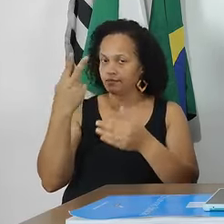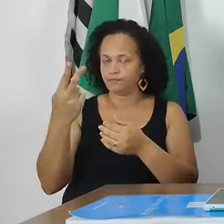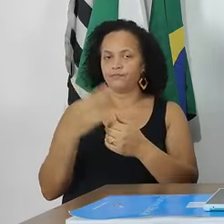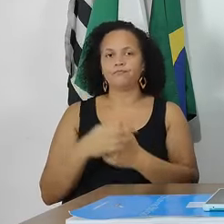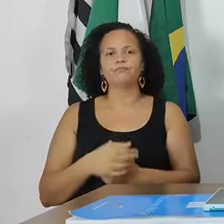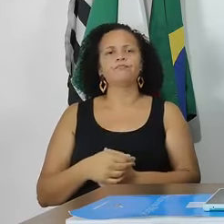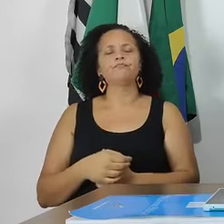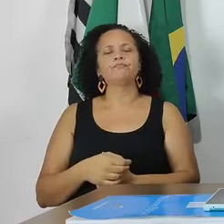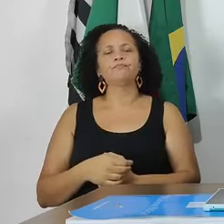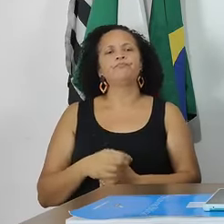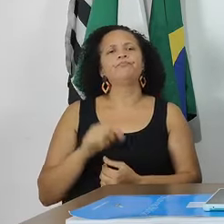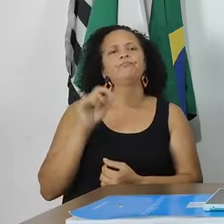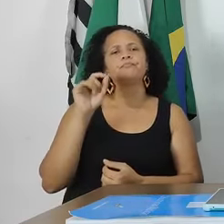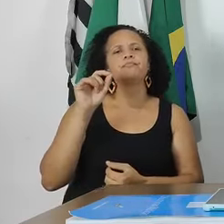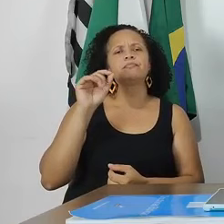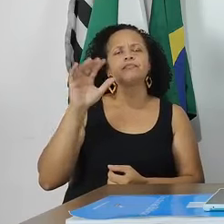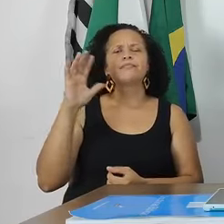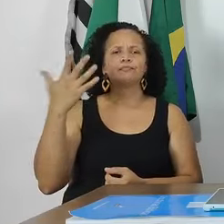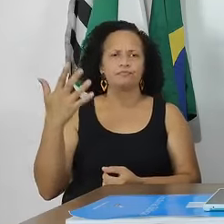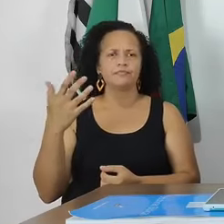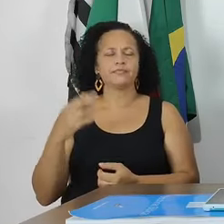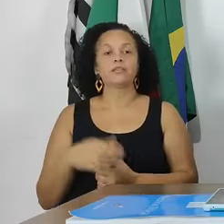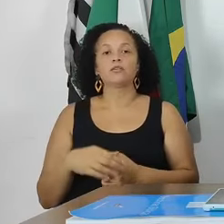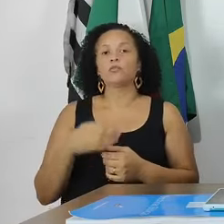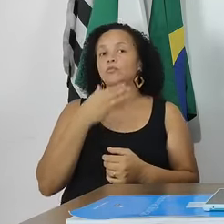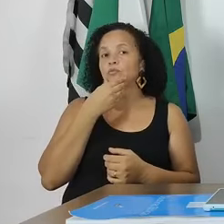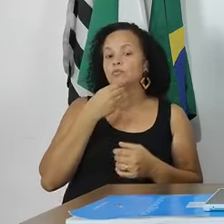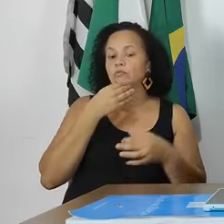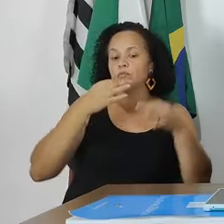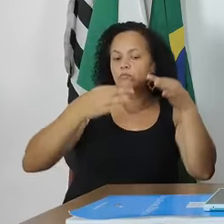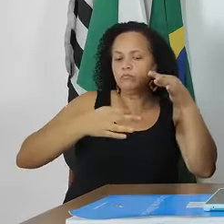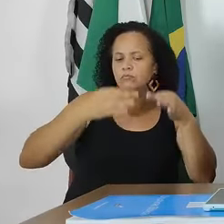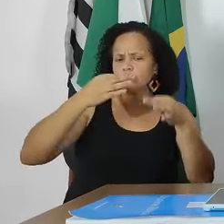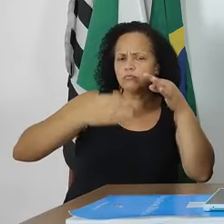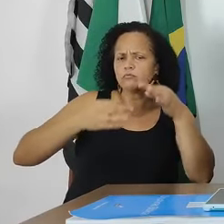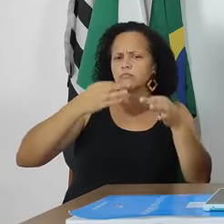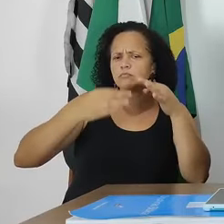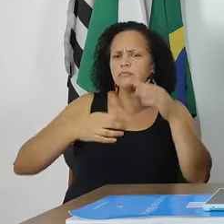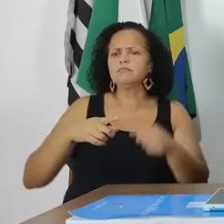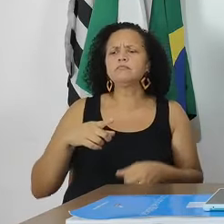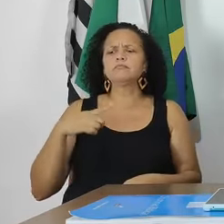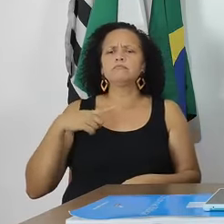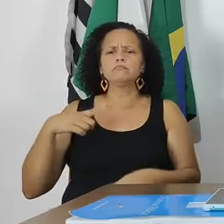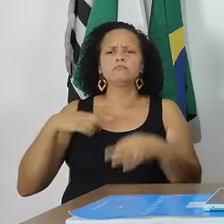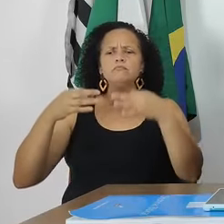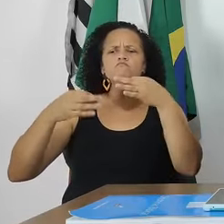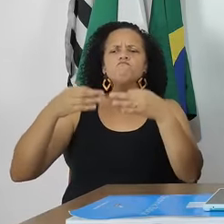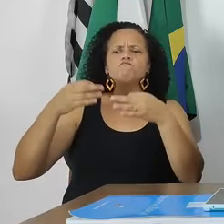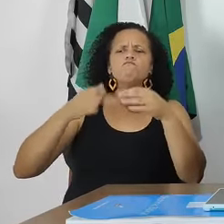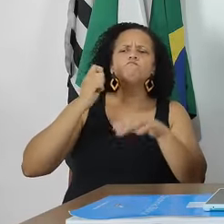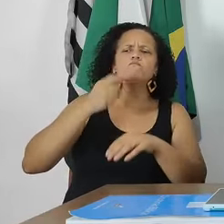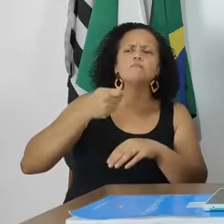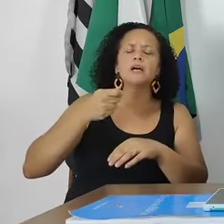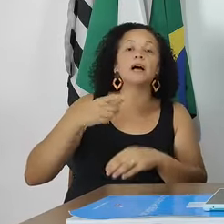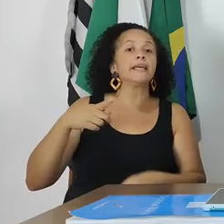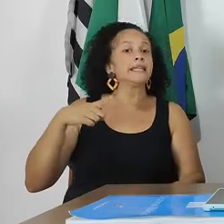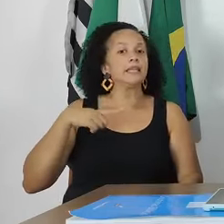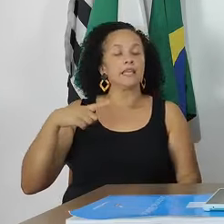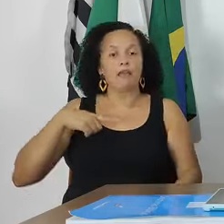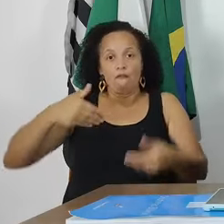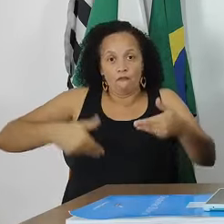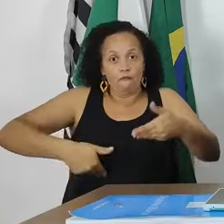juízes julgavam, houve uma fome na terra. Por isso um homem de Belém, de